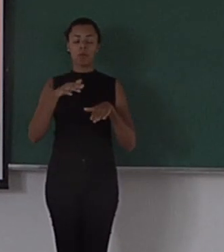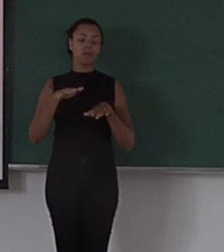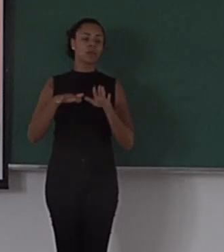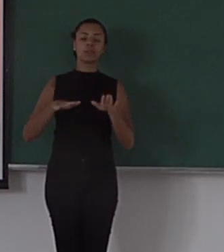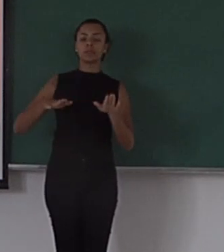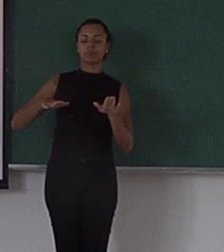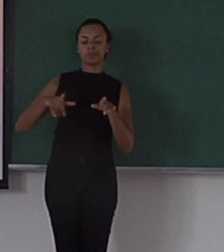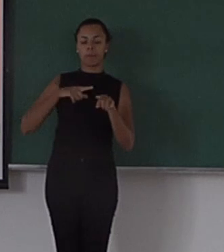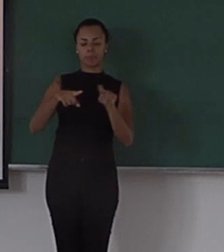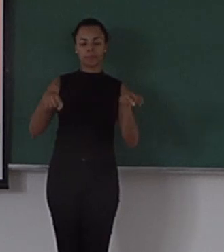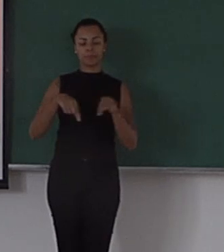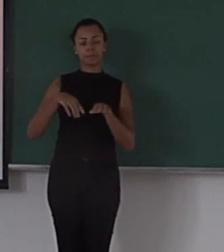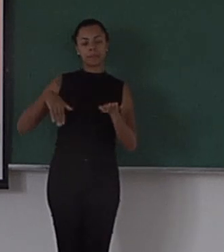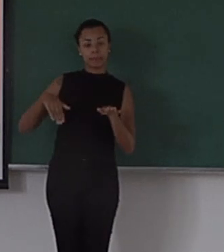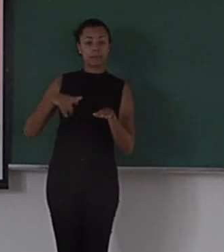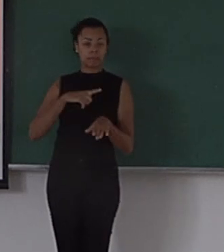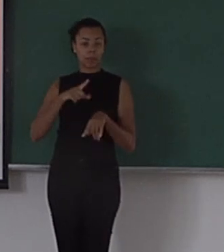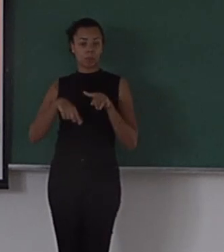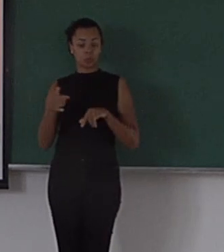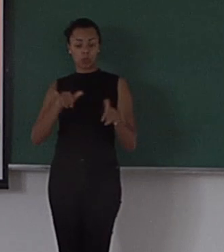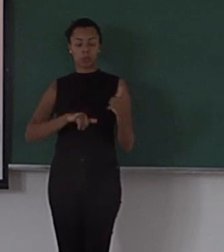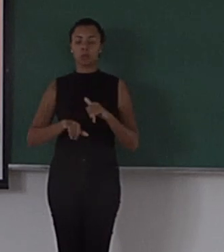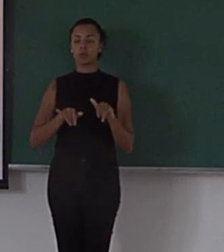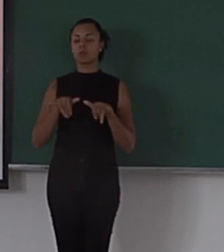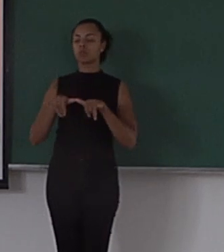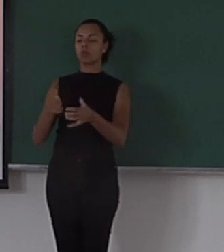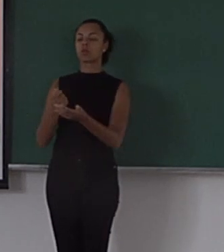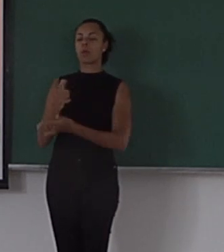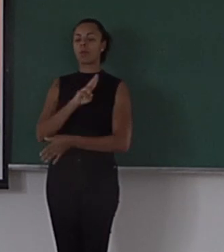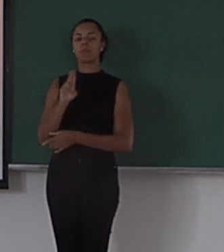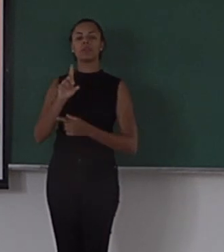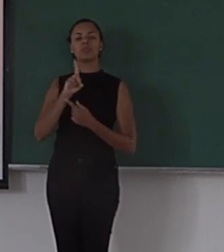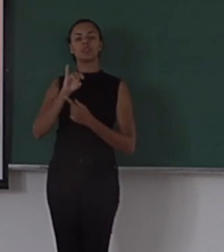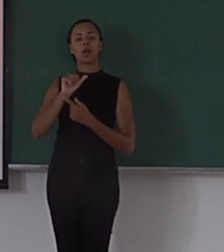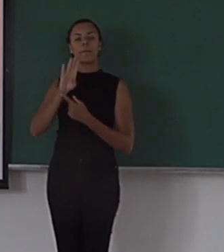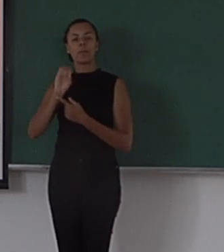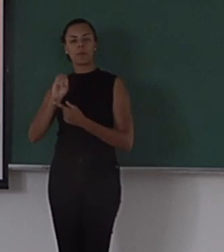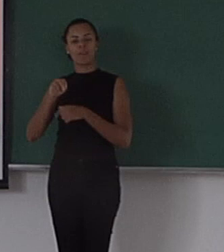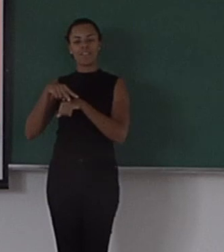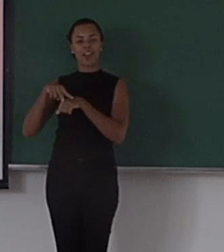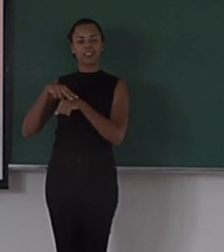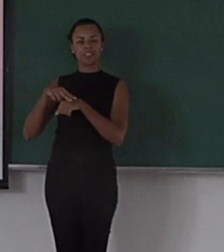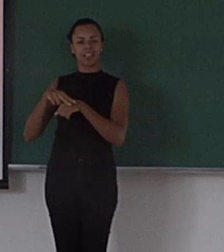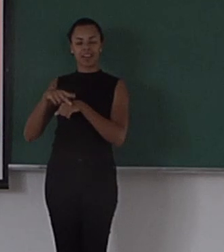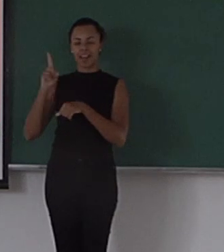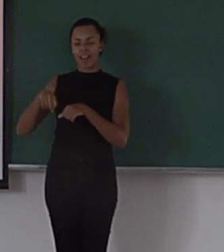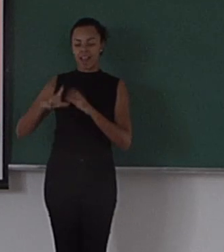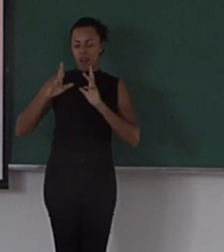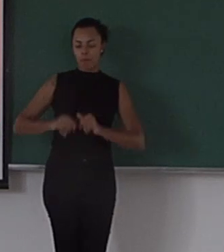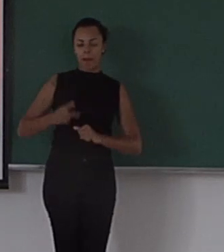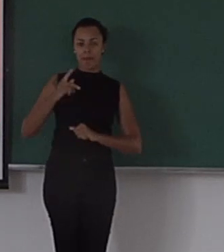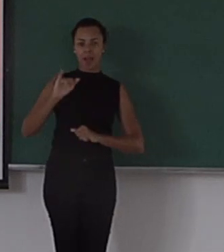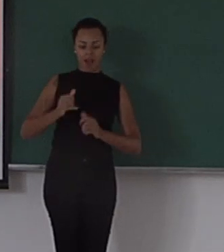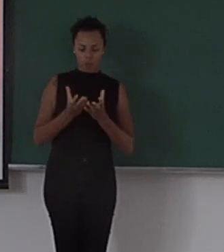tem produto químico. Né? Você compra no supermercado lá, diabo verde, para desentupir a pia, cai na sua mão, desentope a